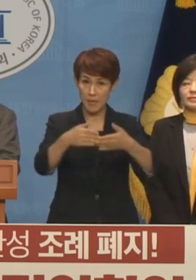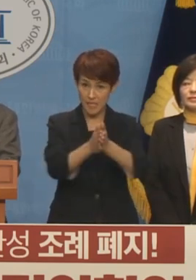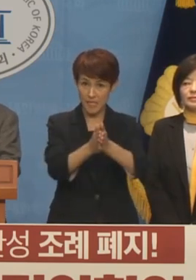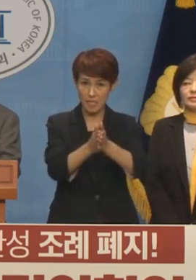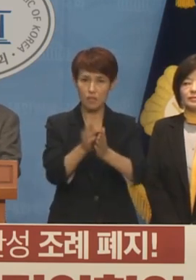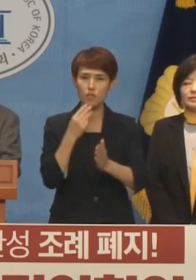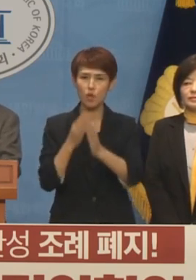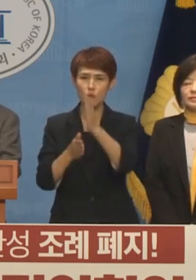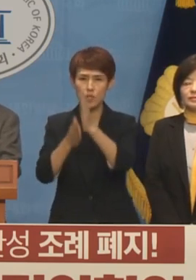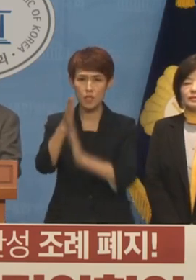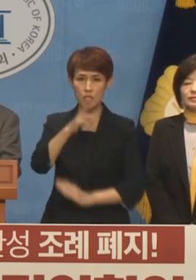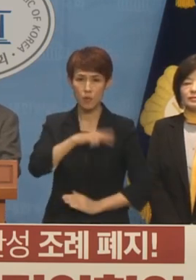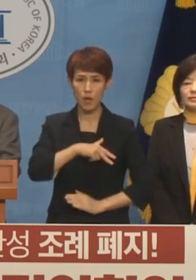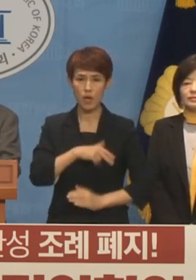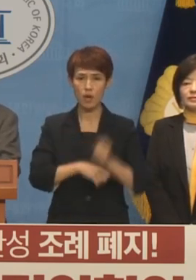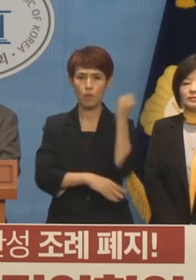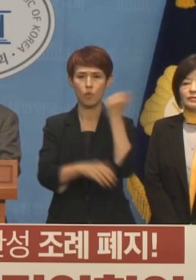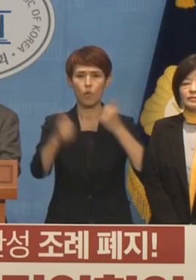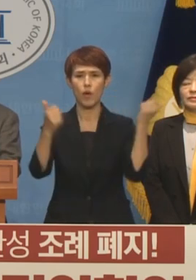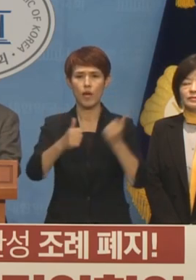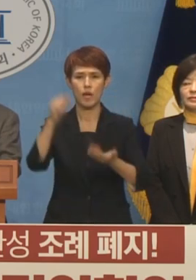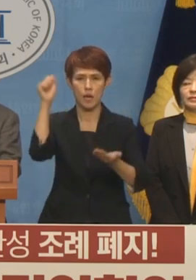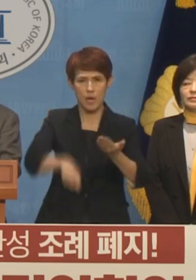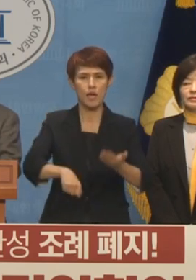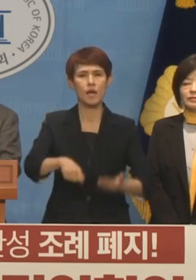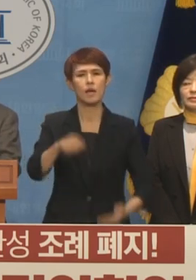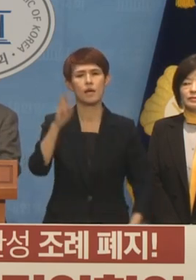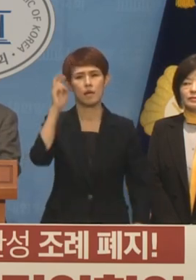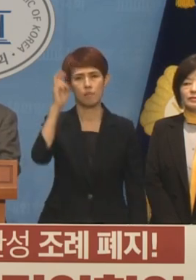본회의를 통과할 것으로 그렇게 판단이 됩니다.